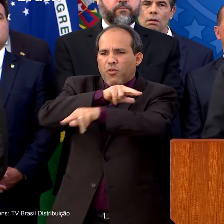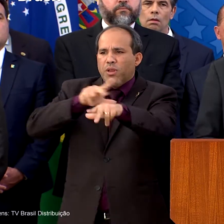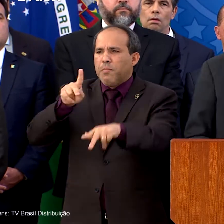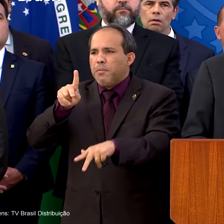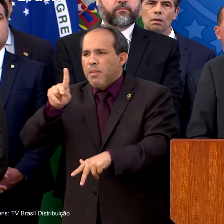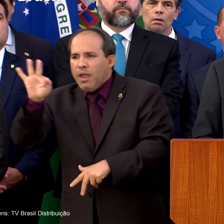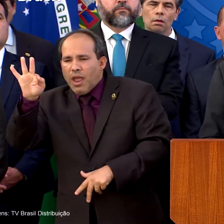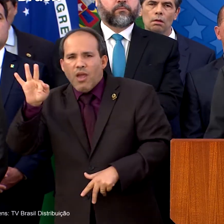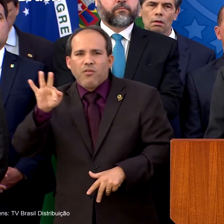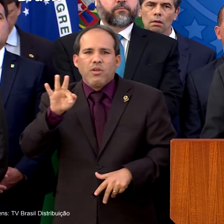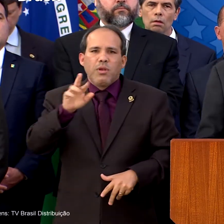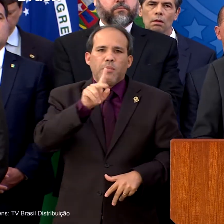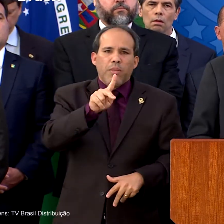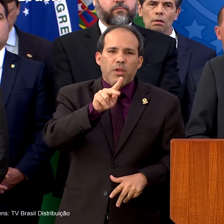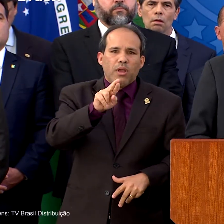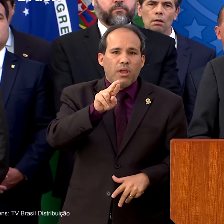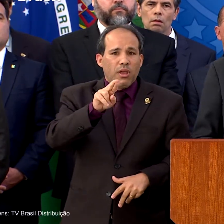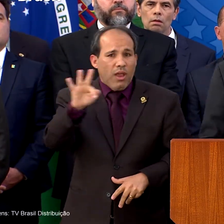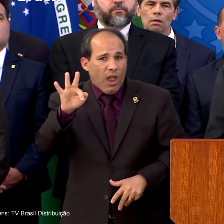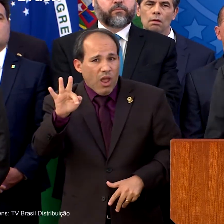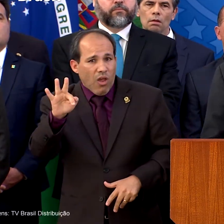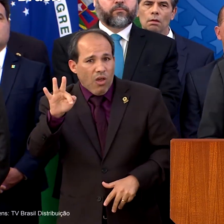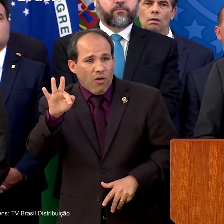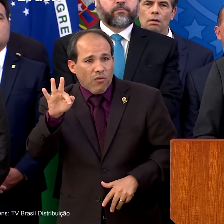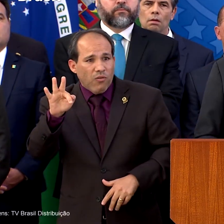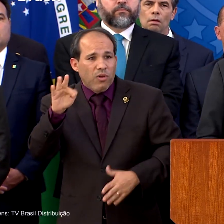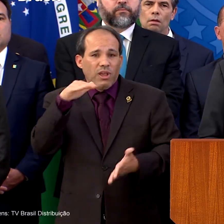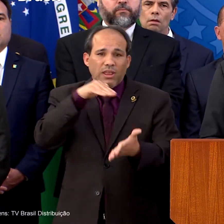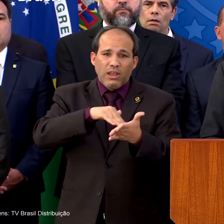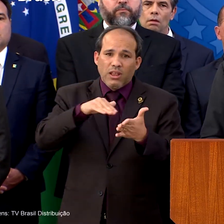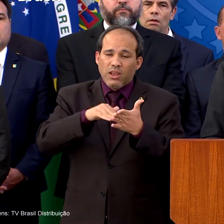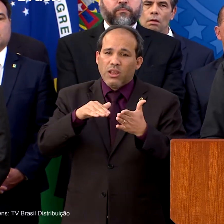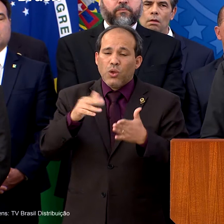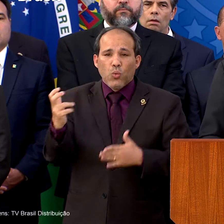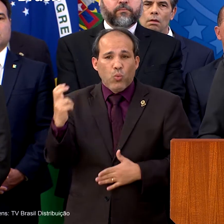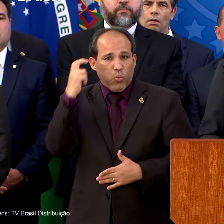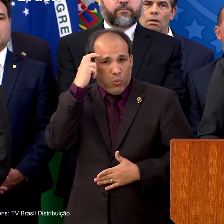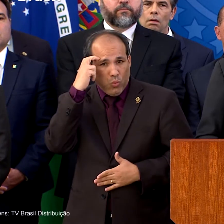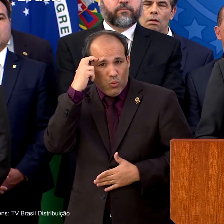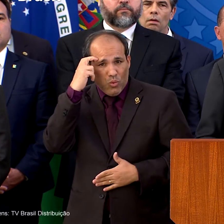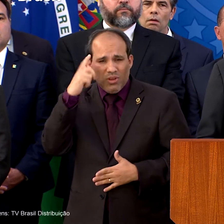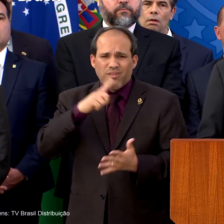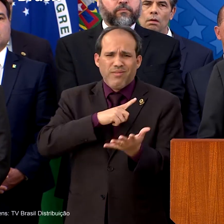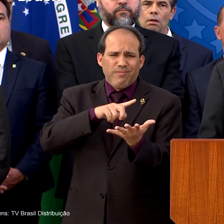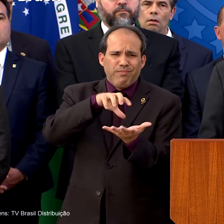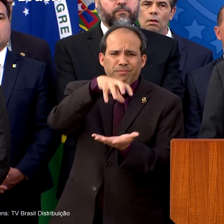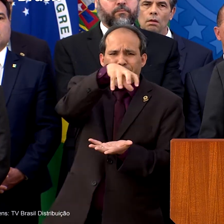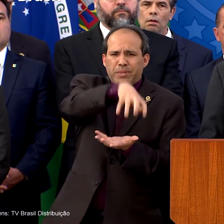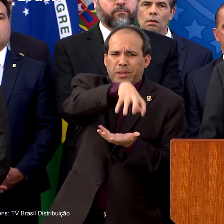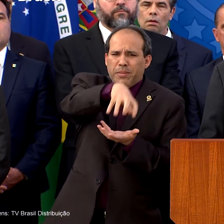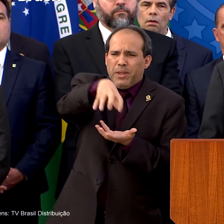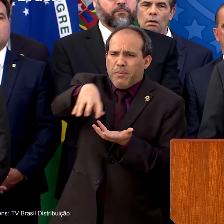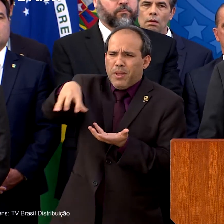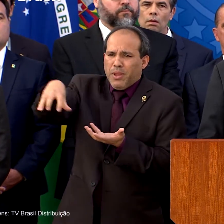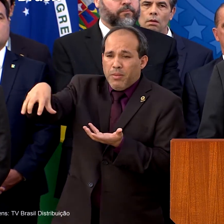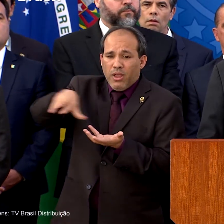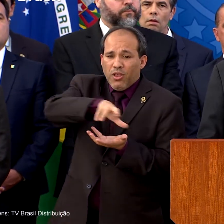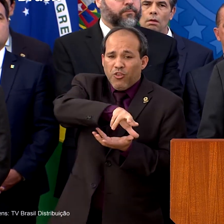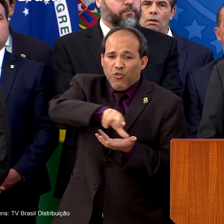federal com a prf com a secretaria da cultura do marcelo antônia entre tantas outras